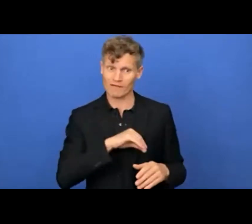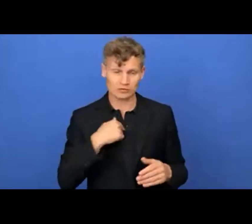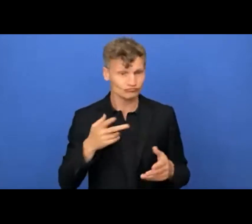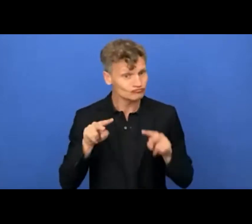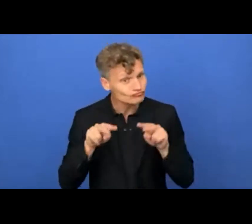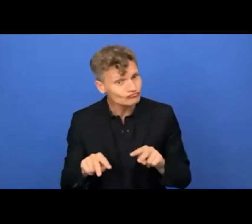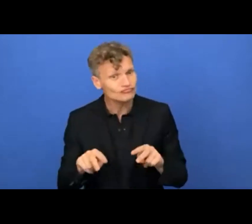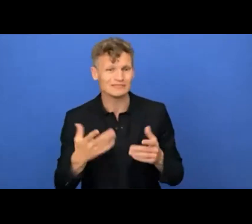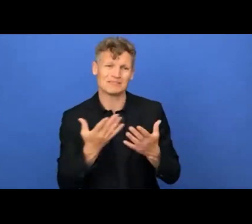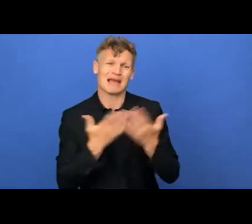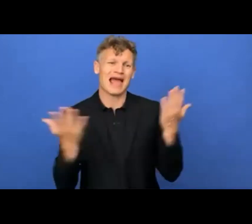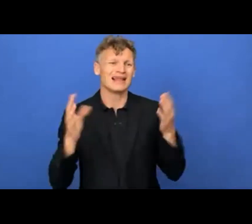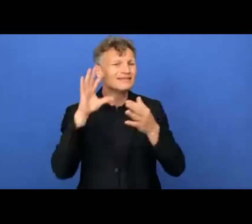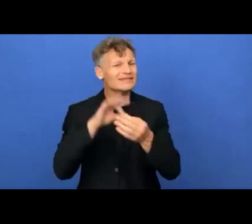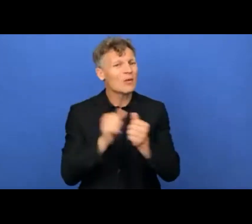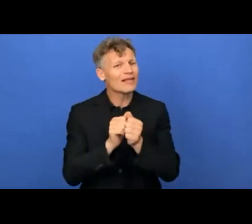de service,